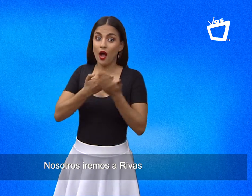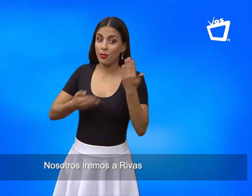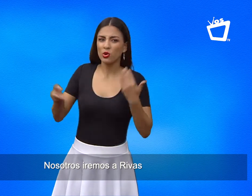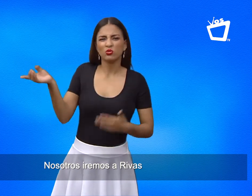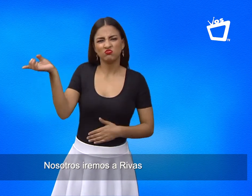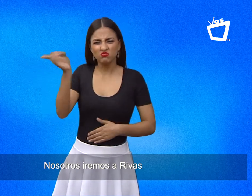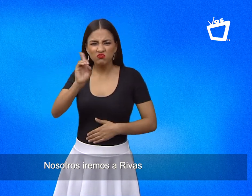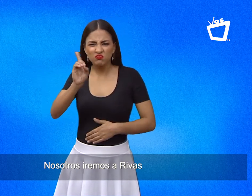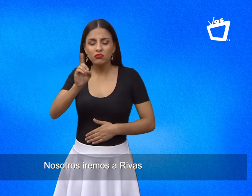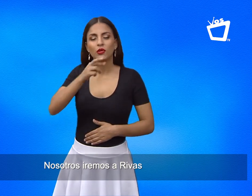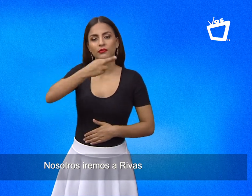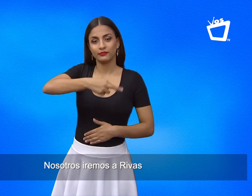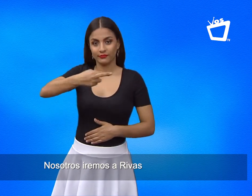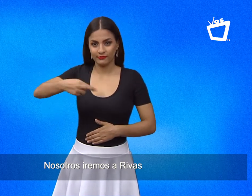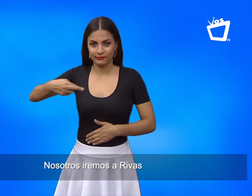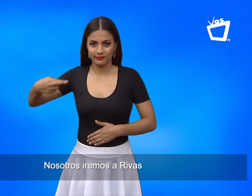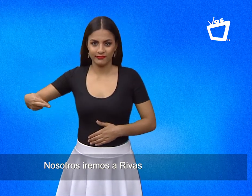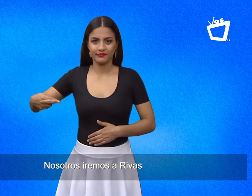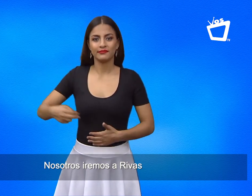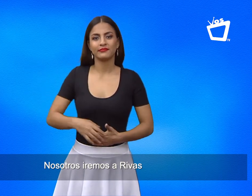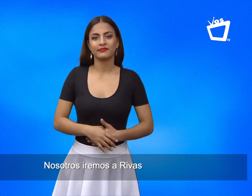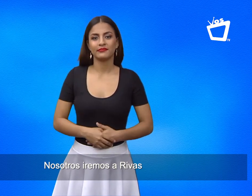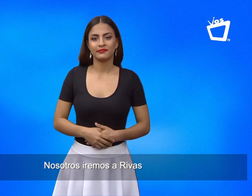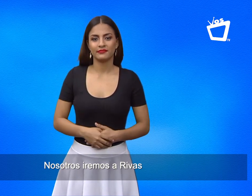Nosotros iremos a Rivas.